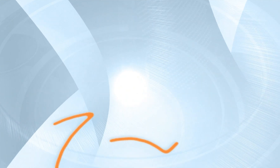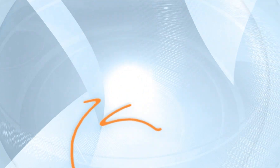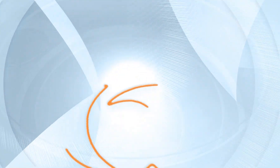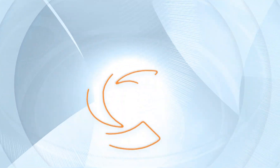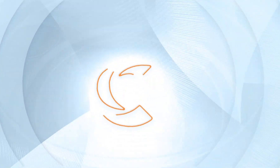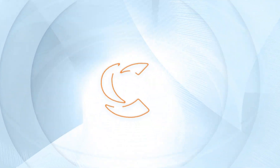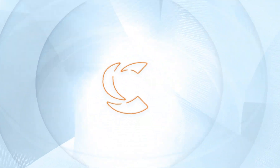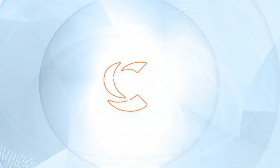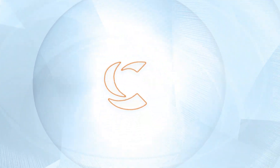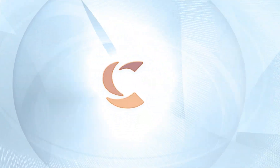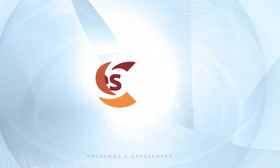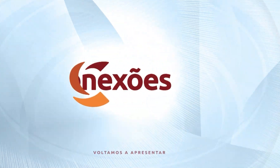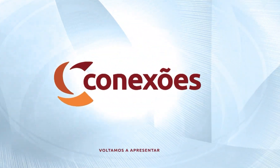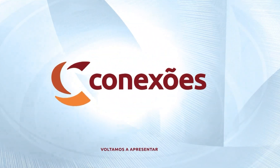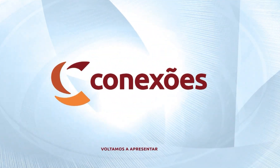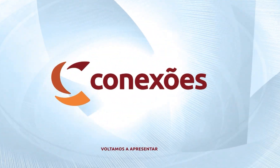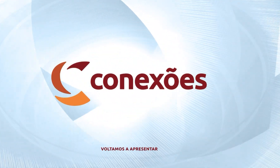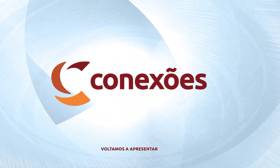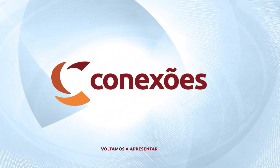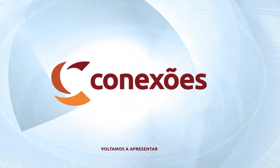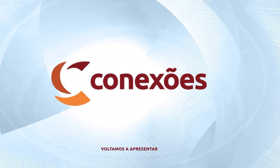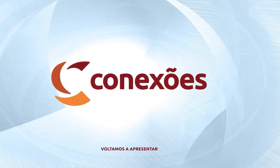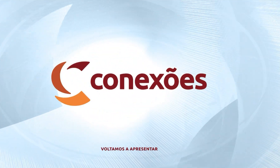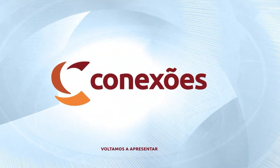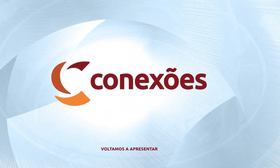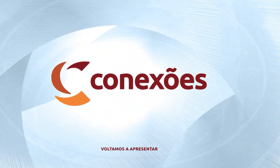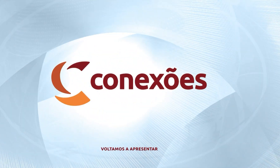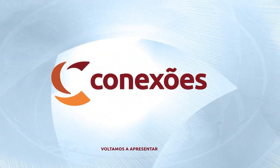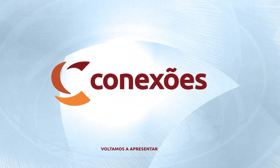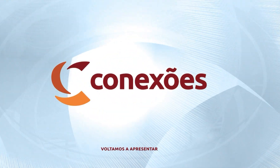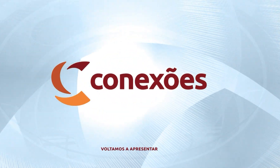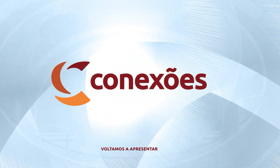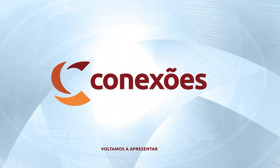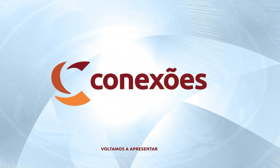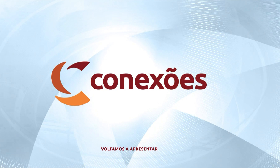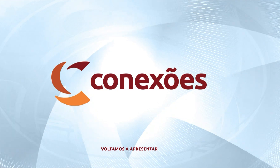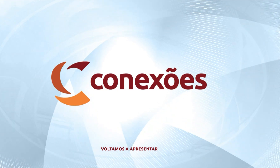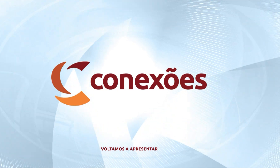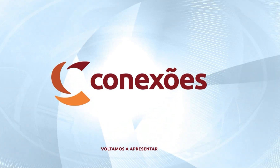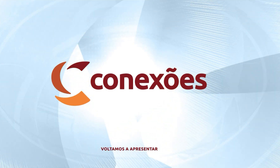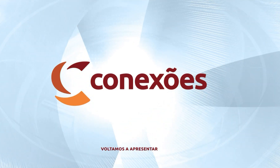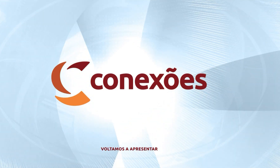Pessoal, a gente vai para um rápido intervalo, mas já voltamos. Fique por aí.